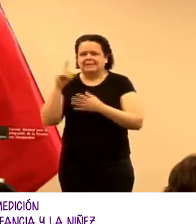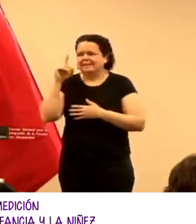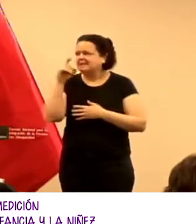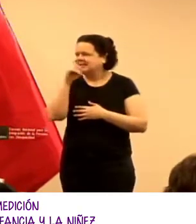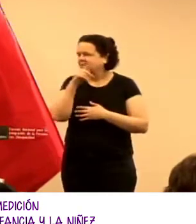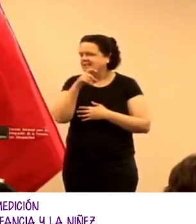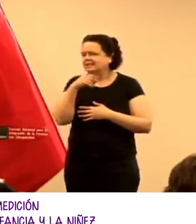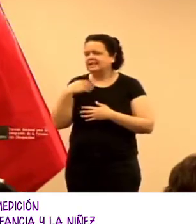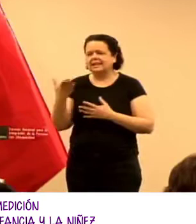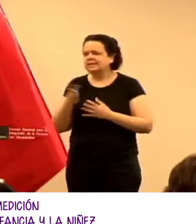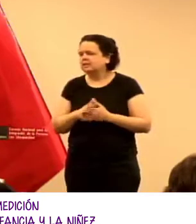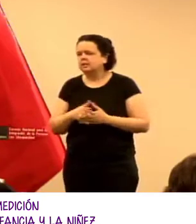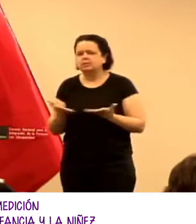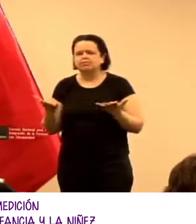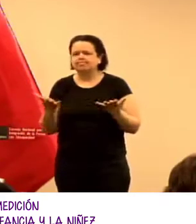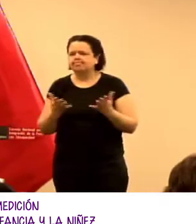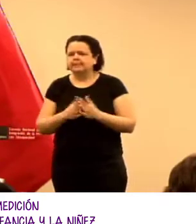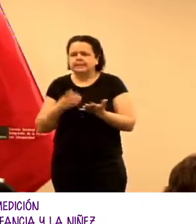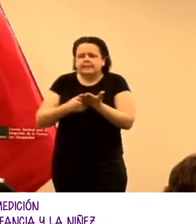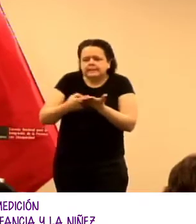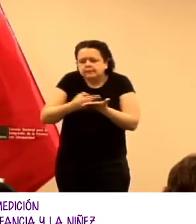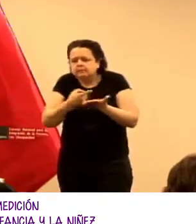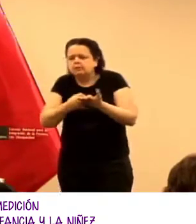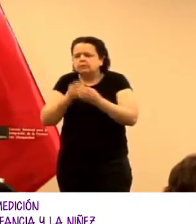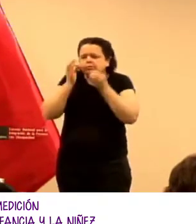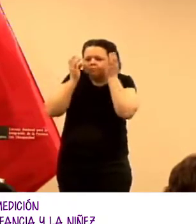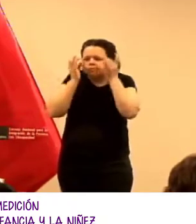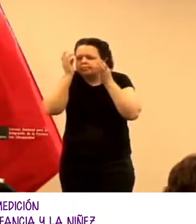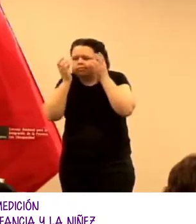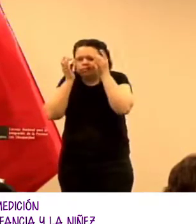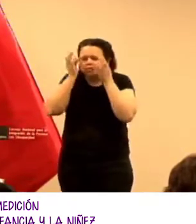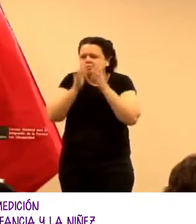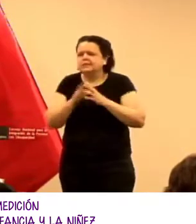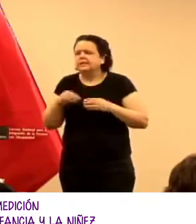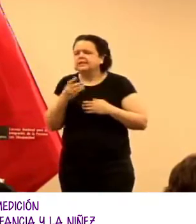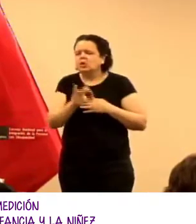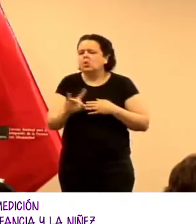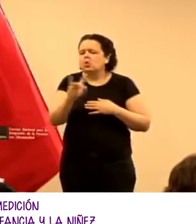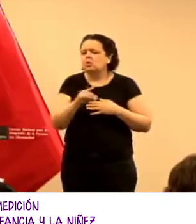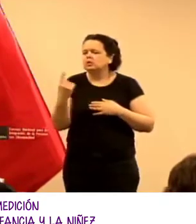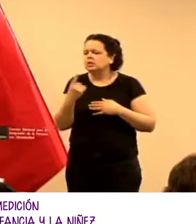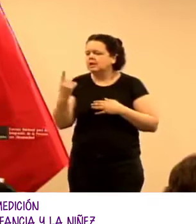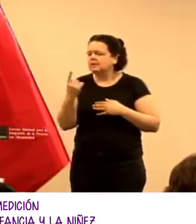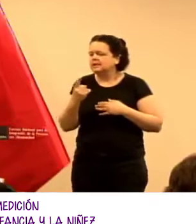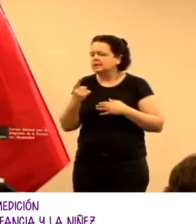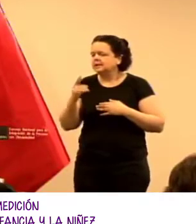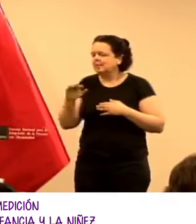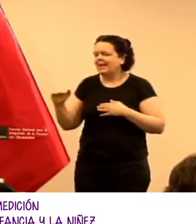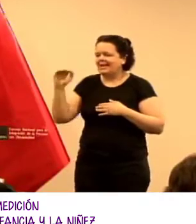difíciles, que ha sido objeto de mucha reflexión, y también se aplica solamente para niños y niñas más grandes.